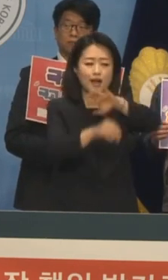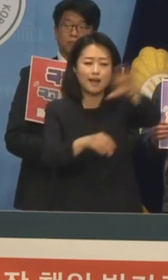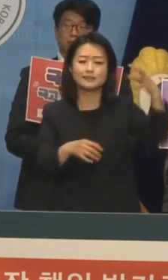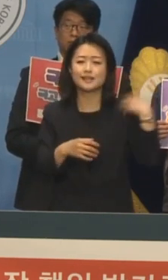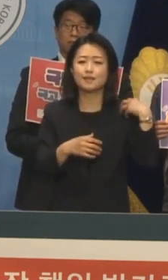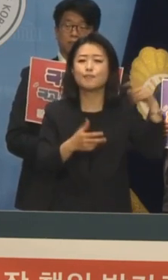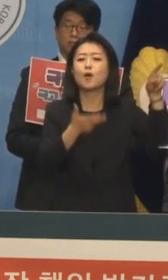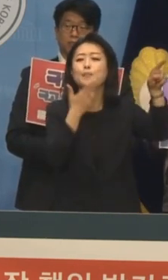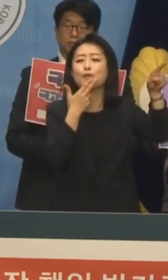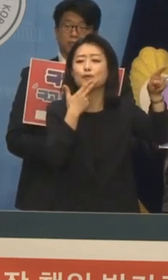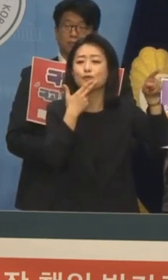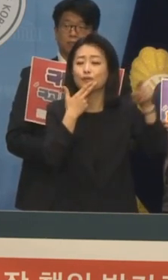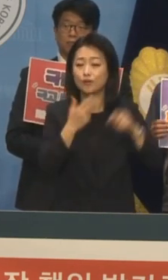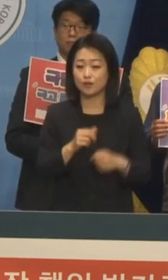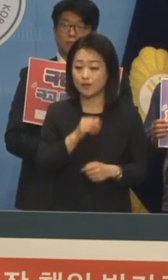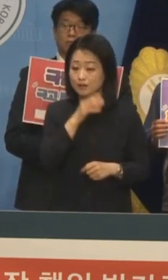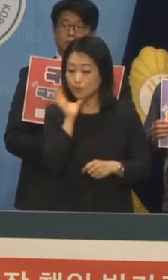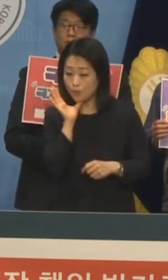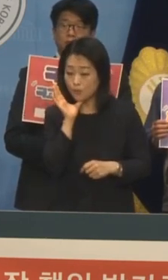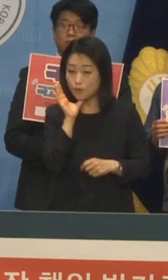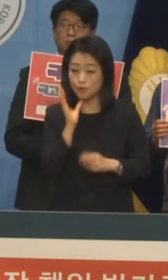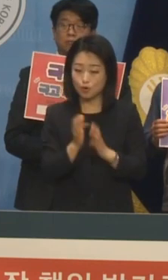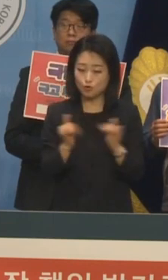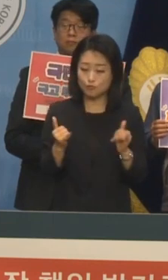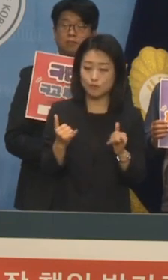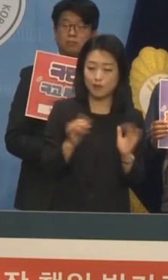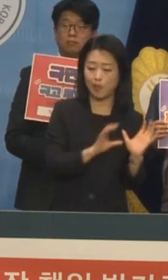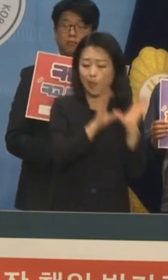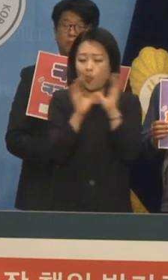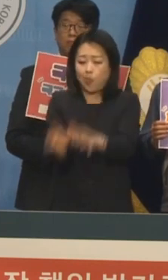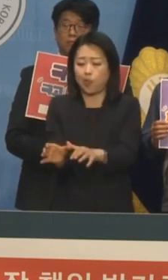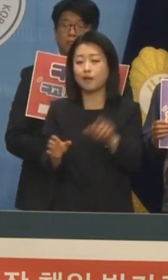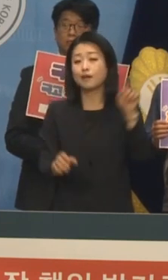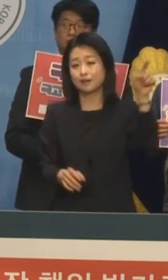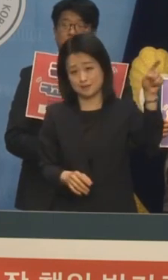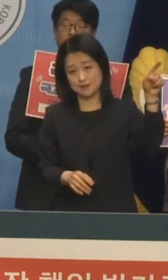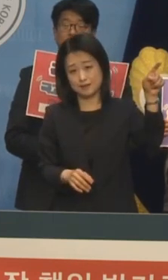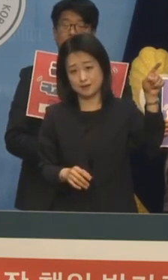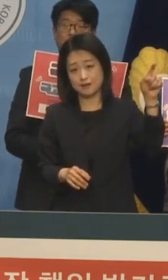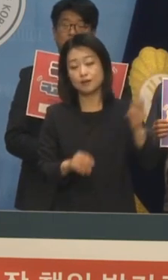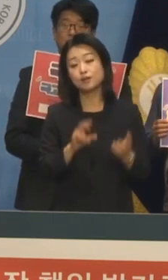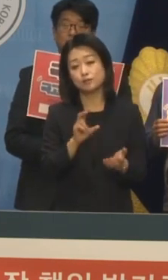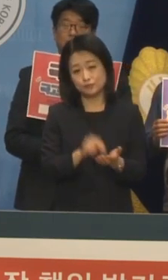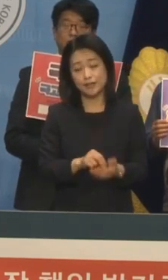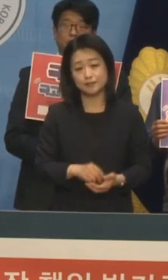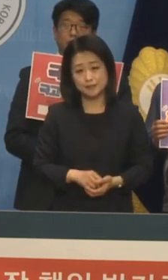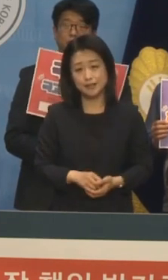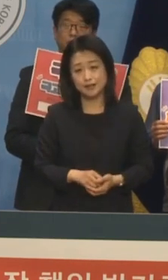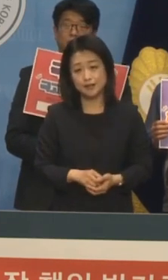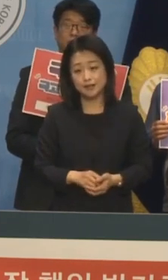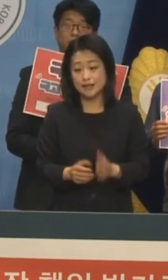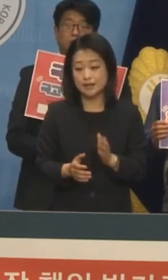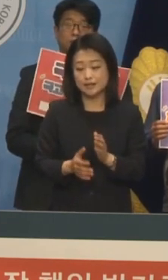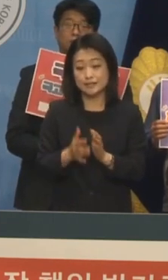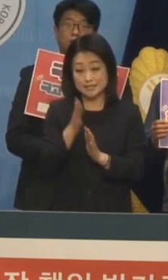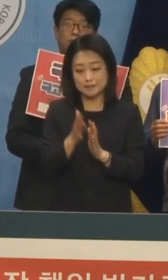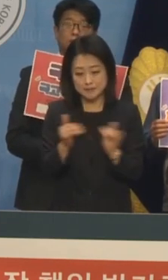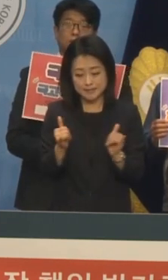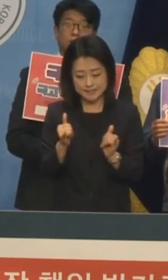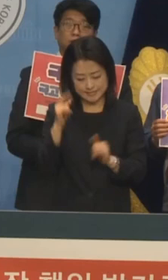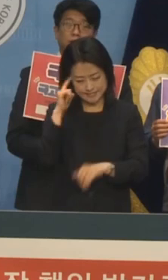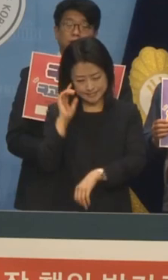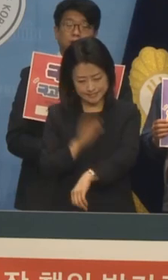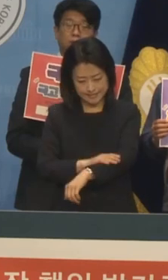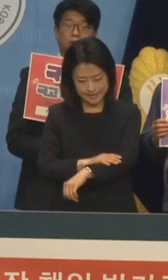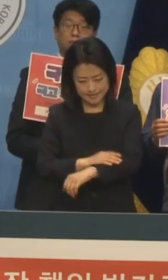하는 국민의 노후를 오로지 국민의 책임으로만 돌리는 구도에서도 시민들은 현명한 판단으로